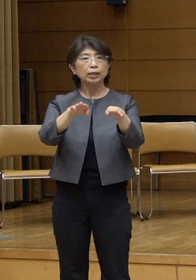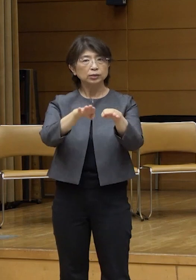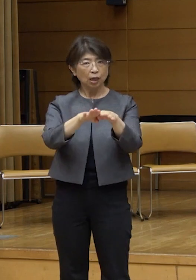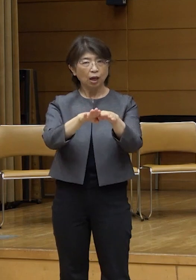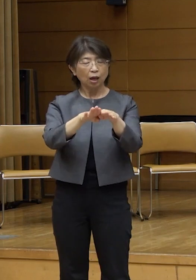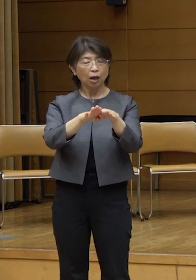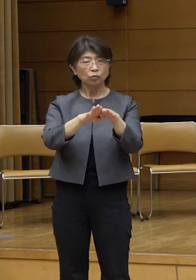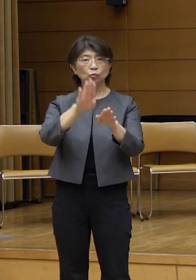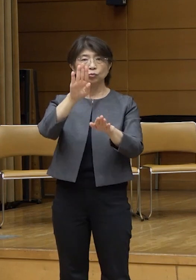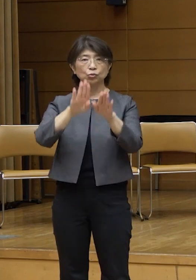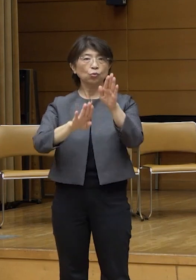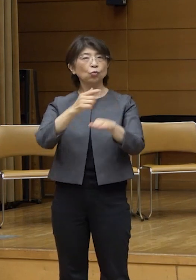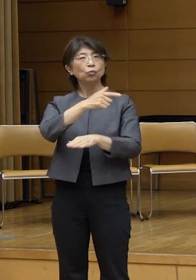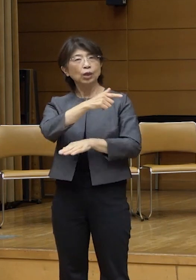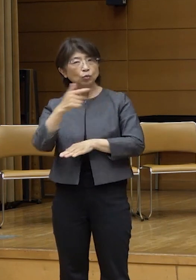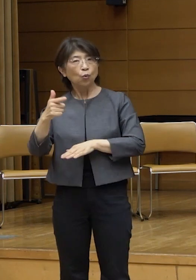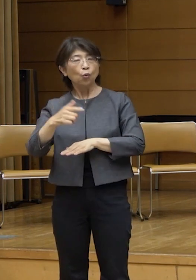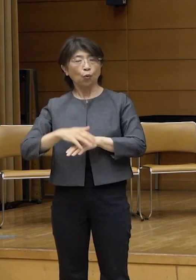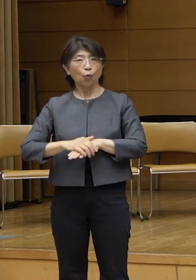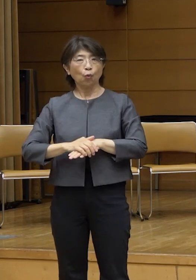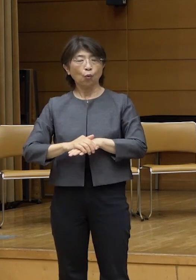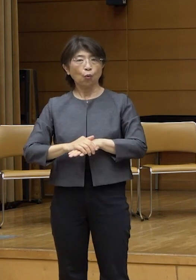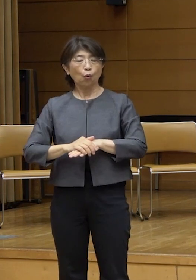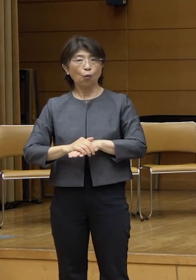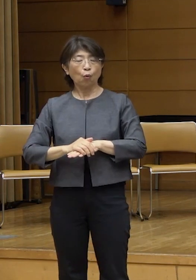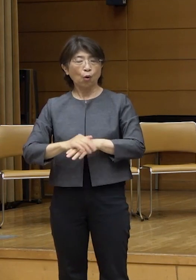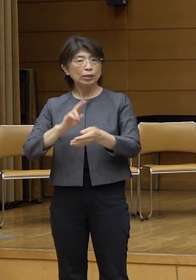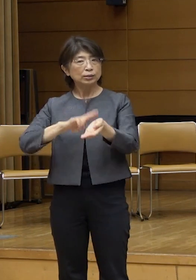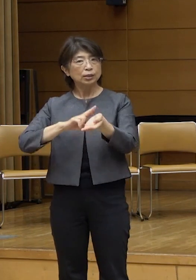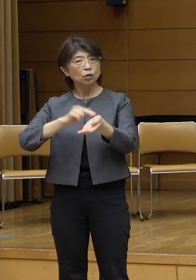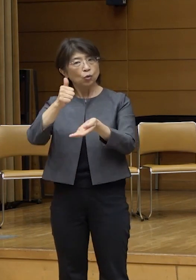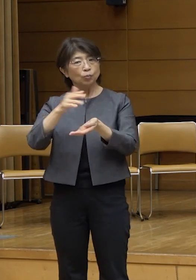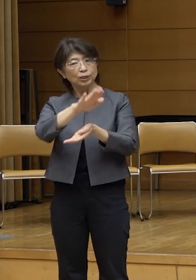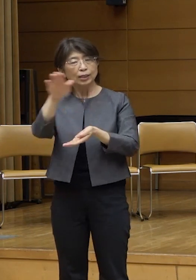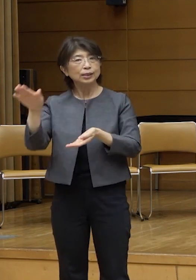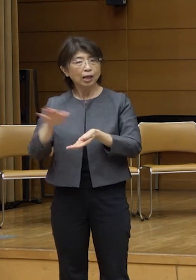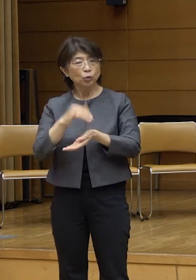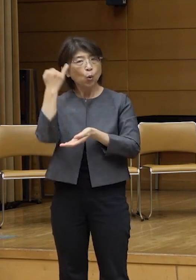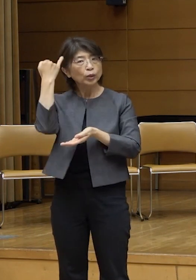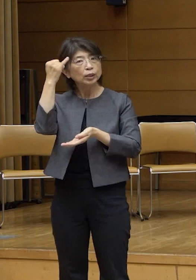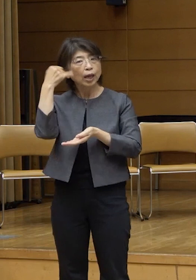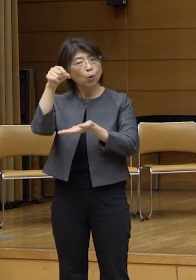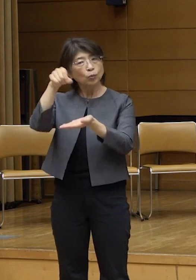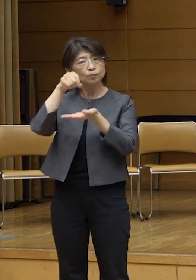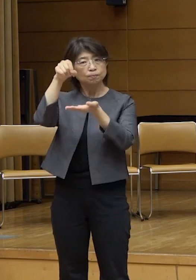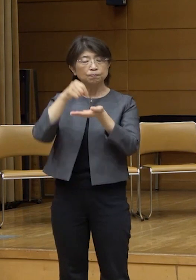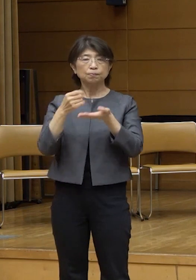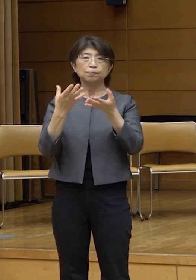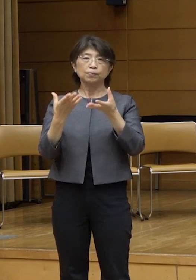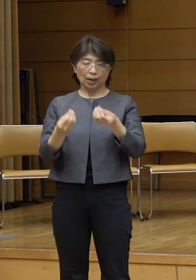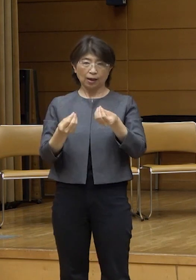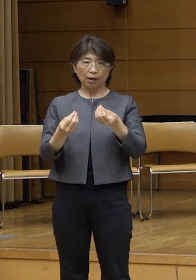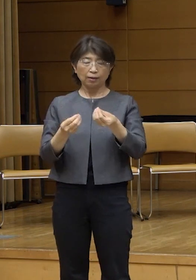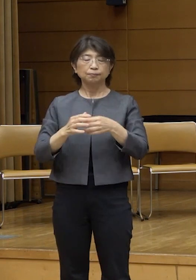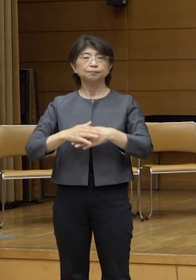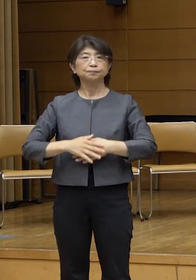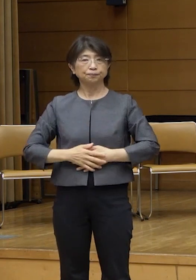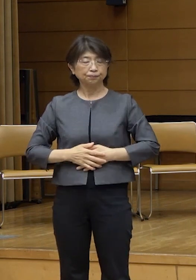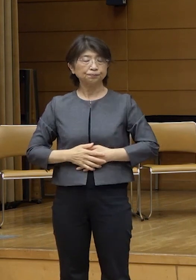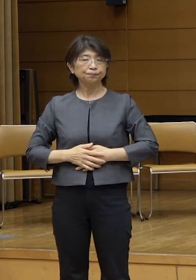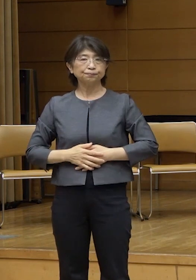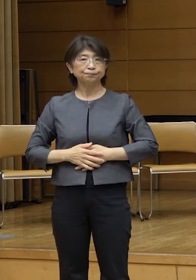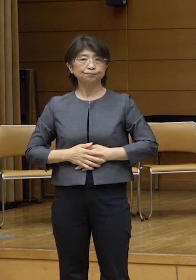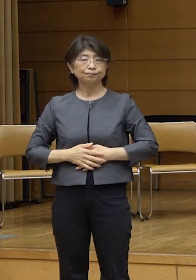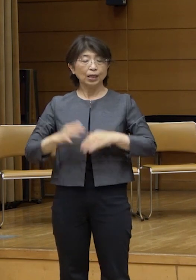てと先生方のご意見をいただいたところでございます。先生方からはさまざまなご意見をいただきましたけれ